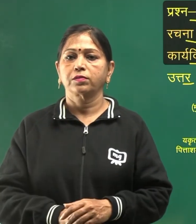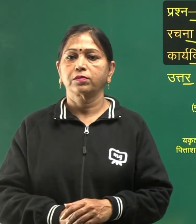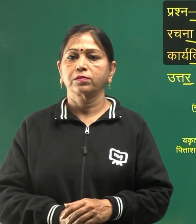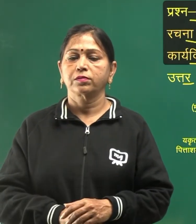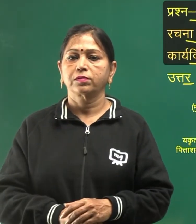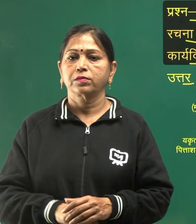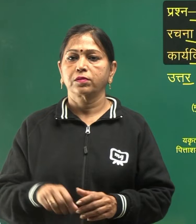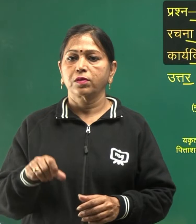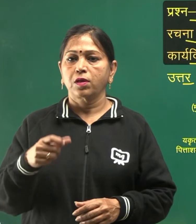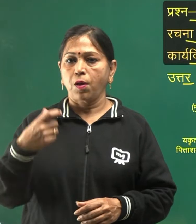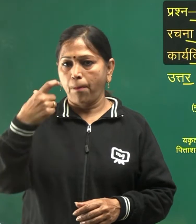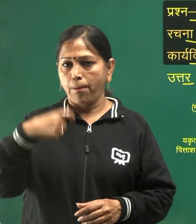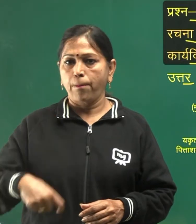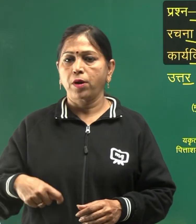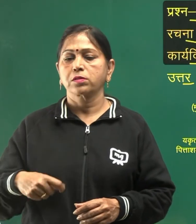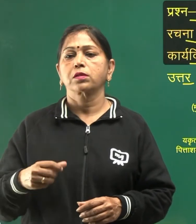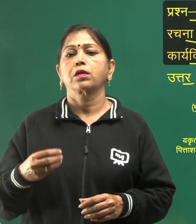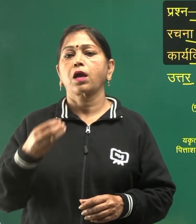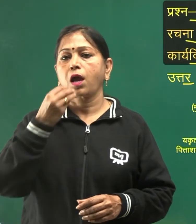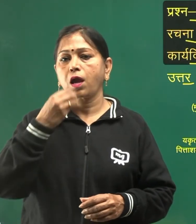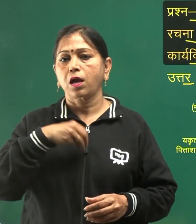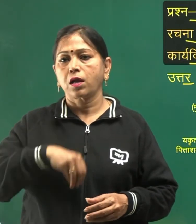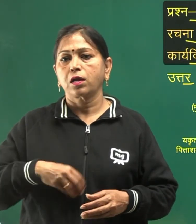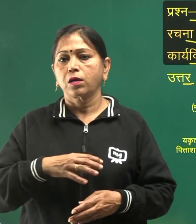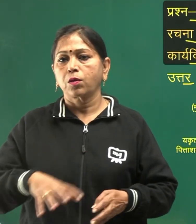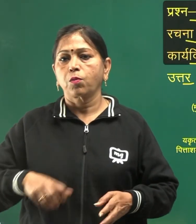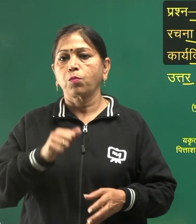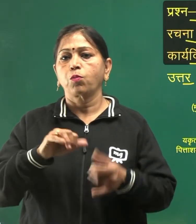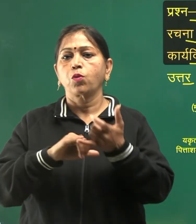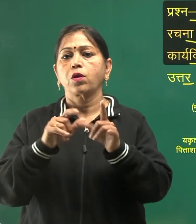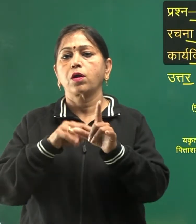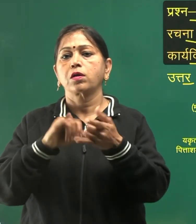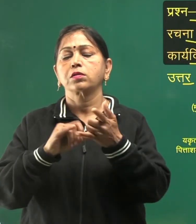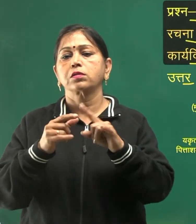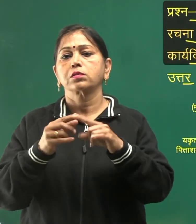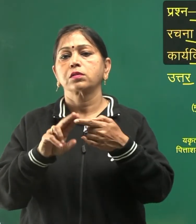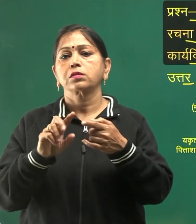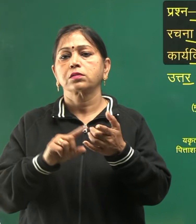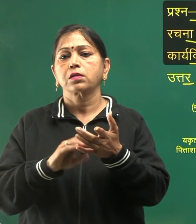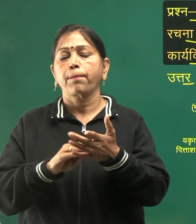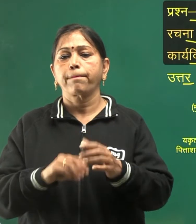मानव के पाचन तंत्र का